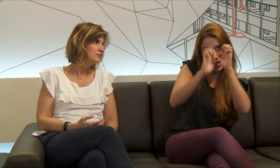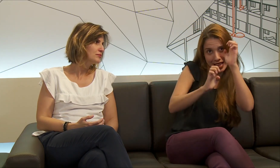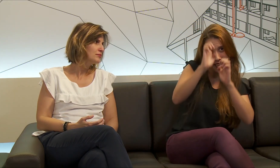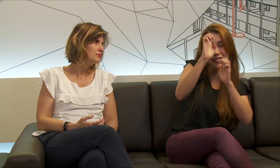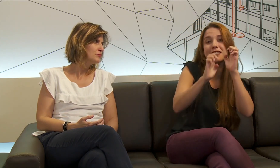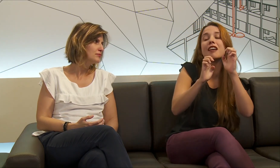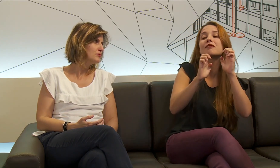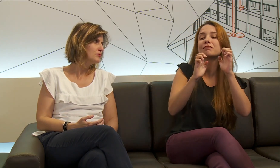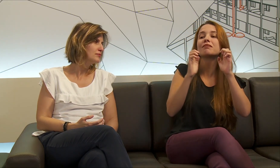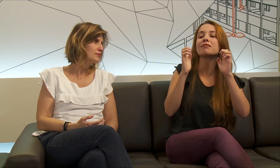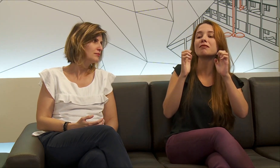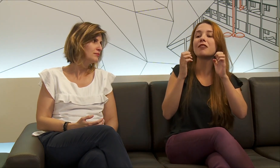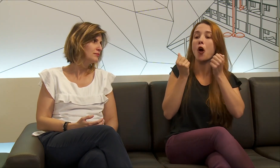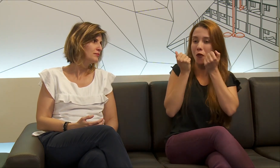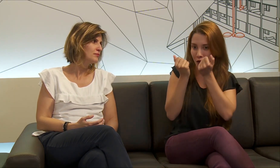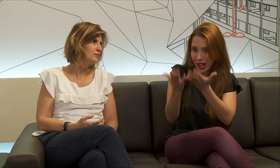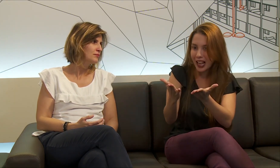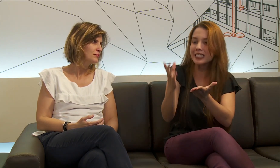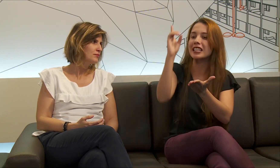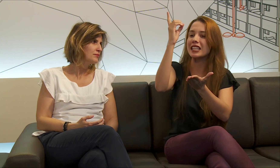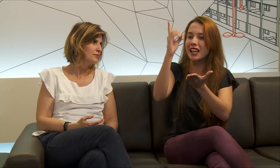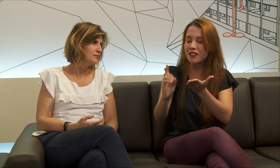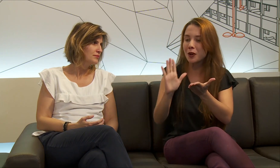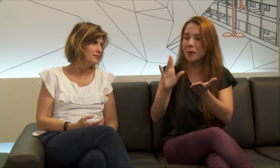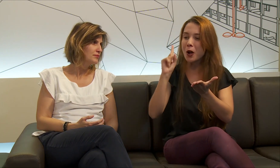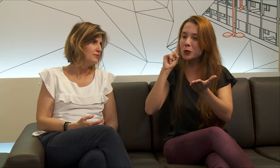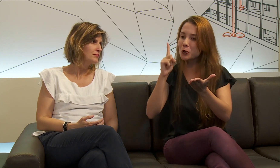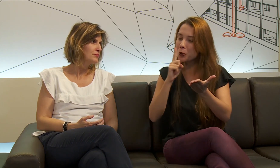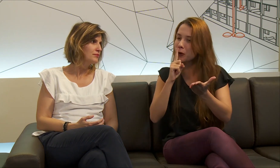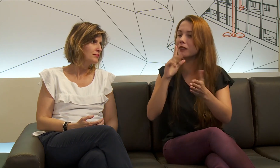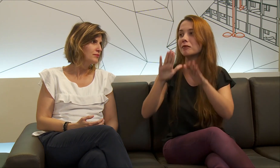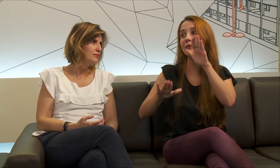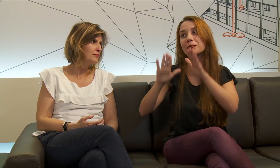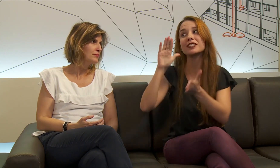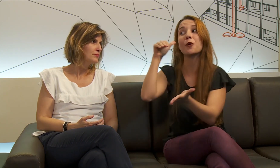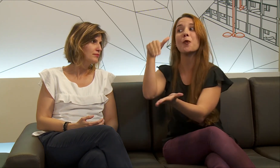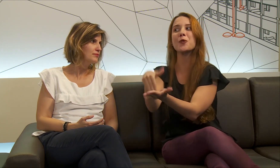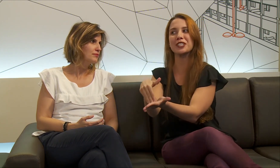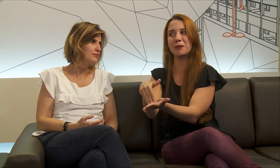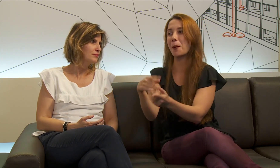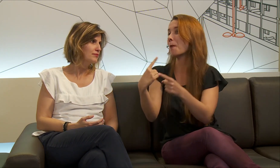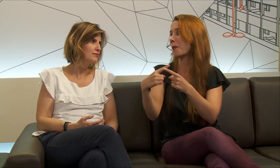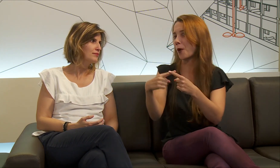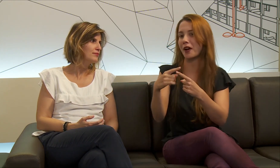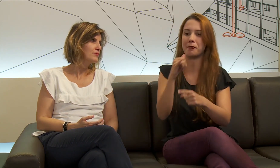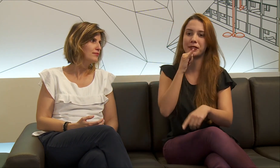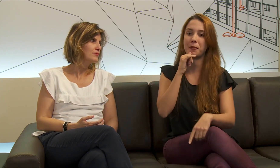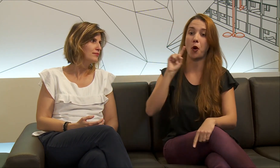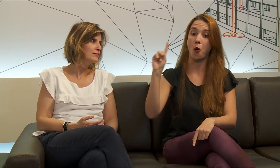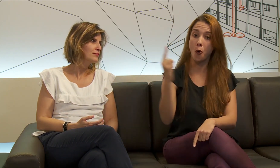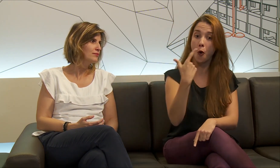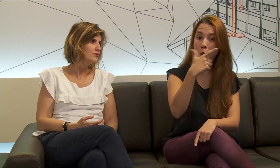seleciona os sujeitos a partir das necessidades que a empresa tem. Porque